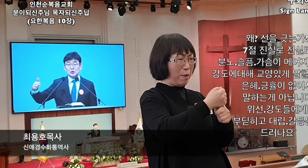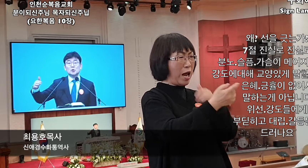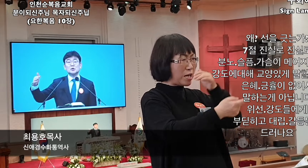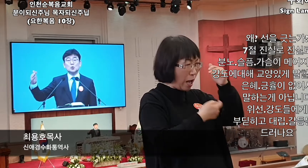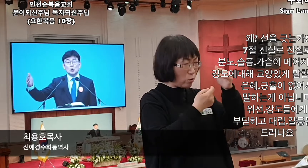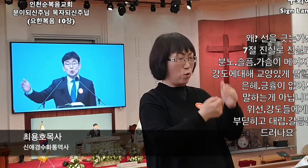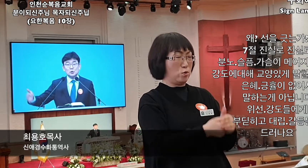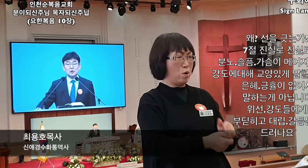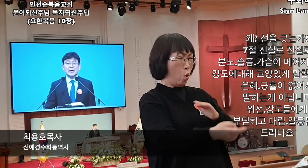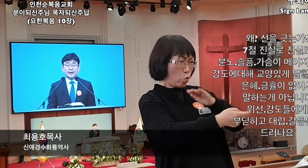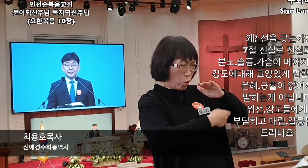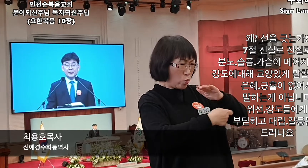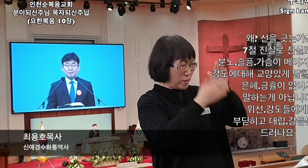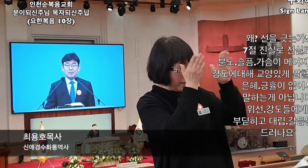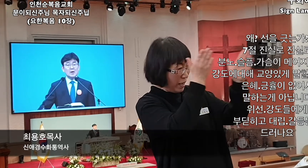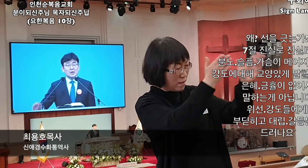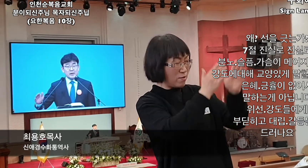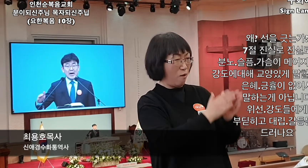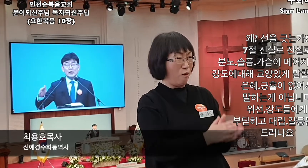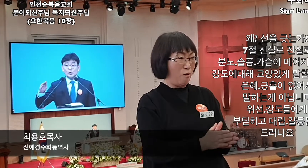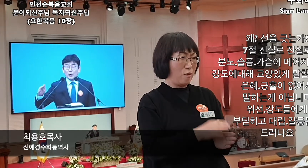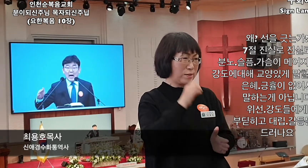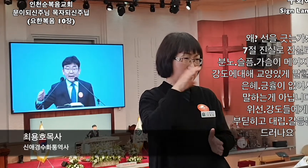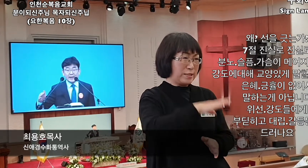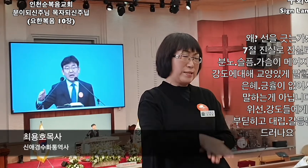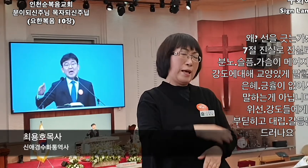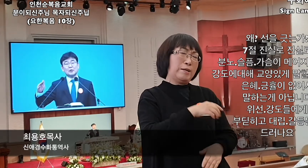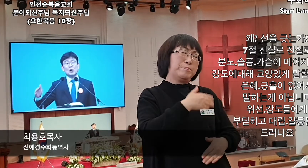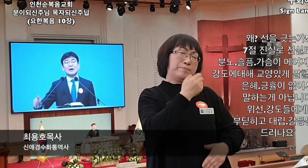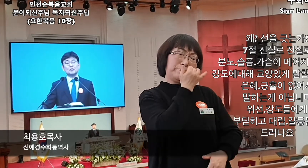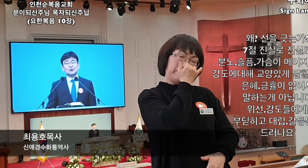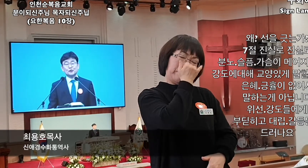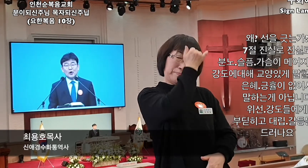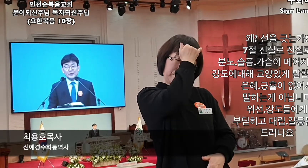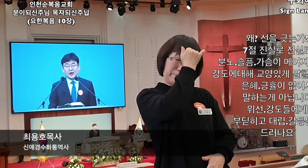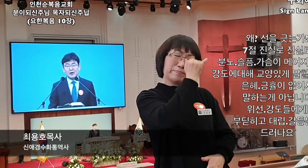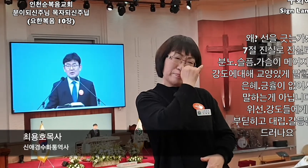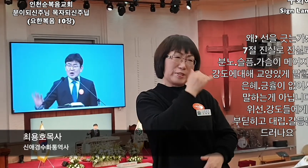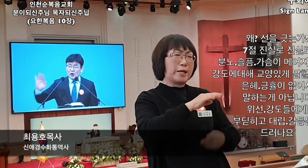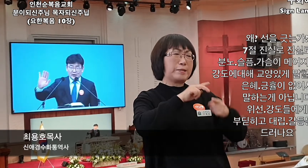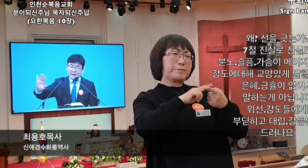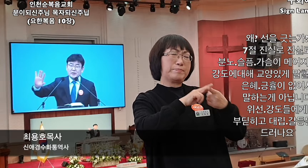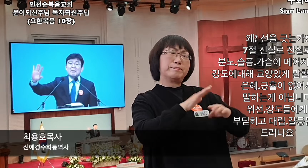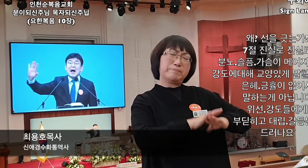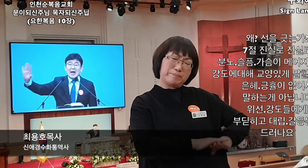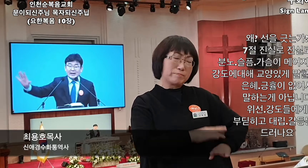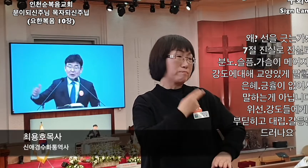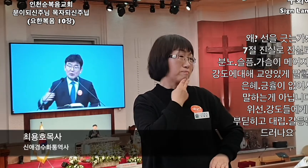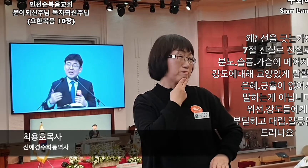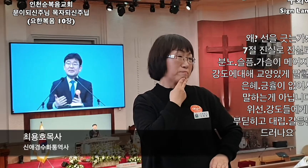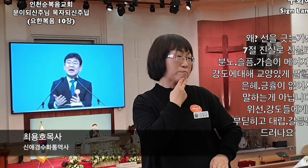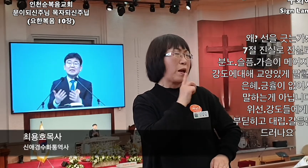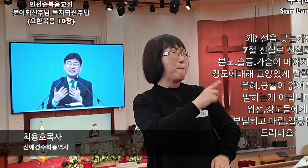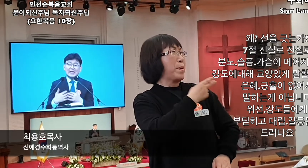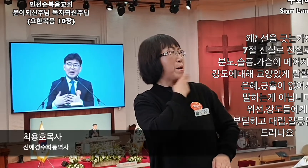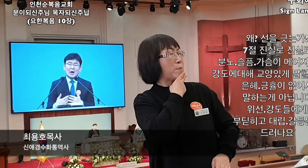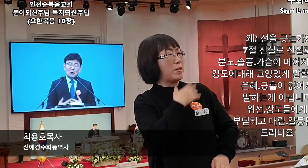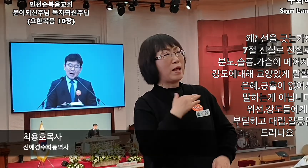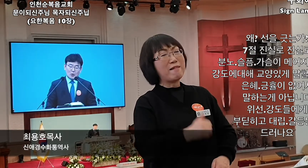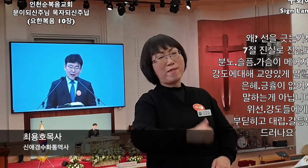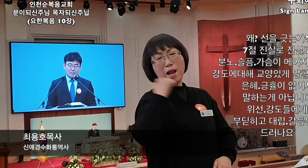강도들 그리고 그 도둑들을 향해서 그냥 교양 있게 놔둘 수 없어요. 거기에 대해서 말 안 하고 그냥